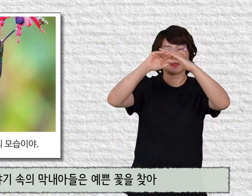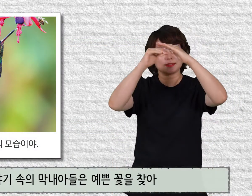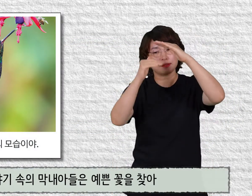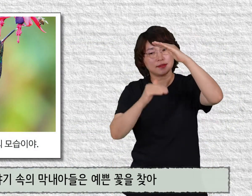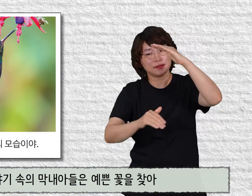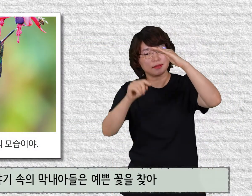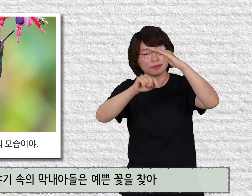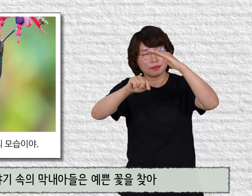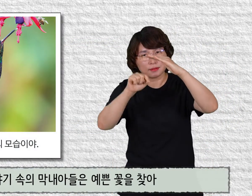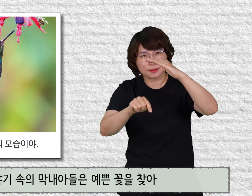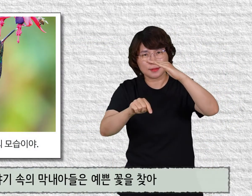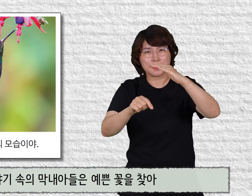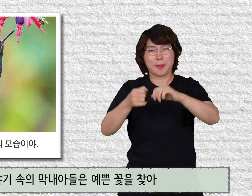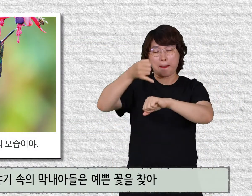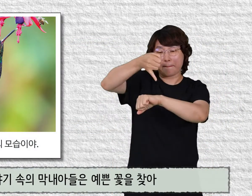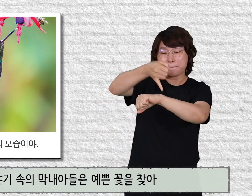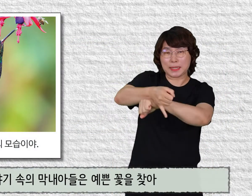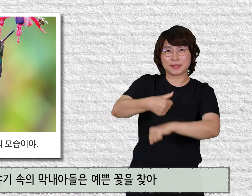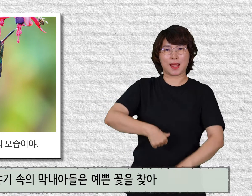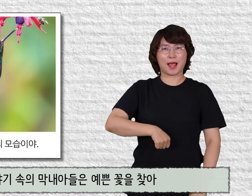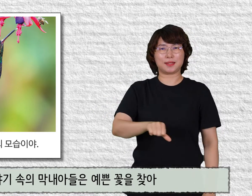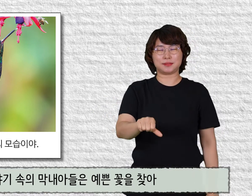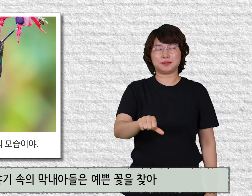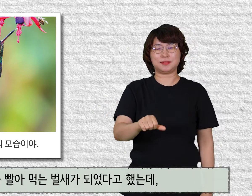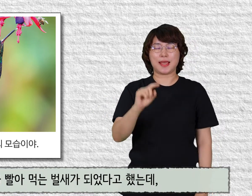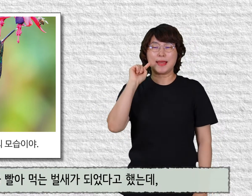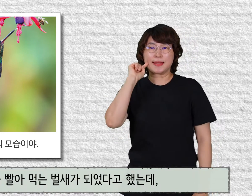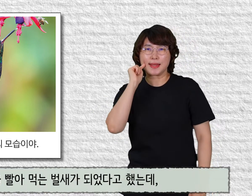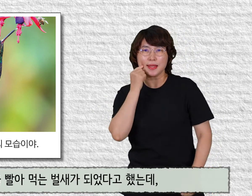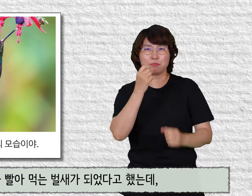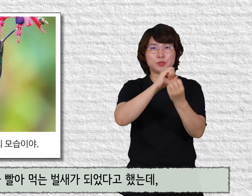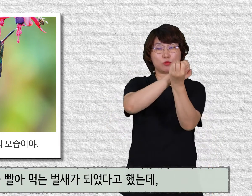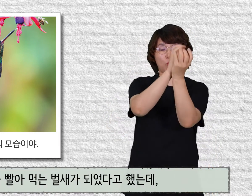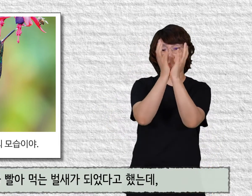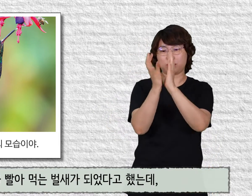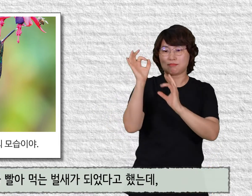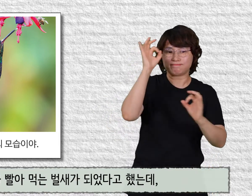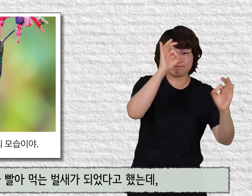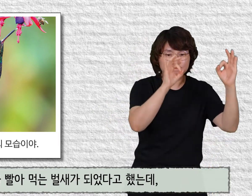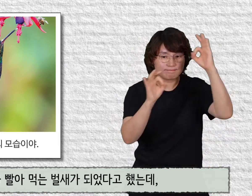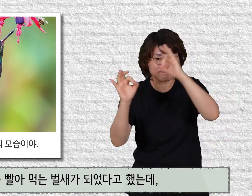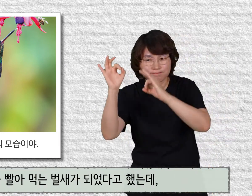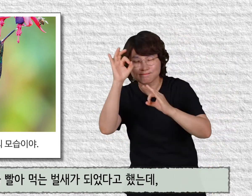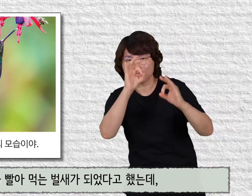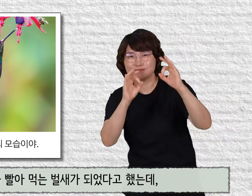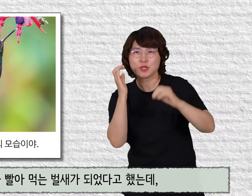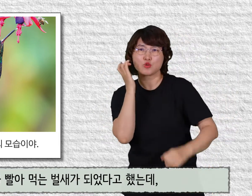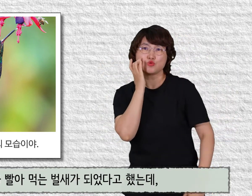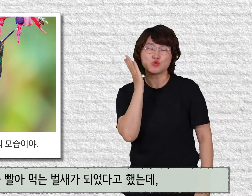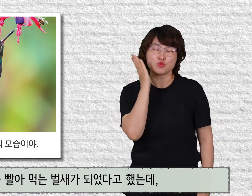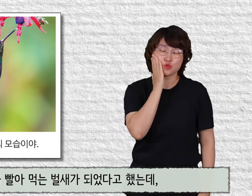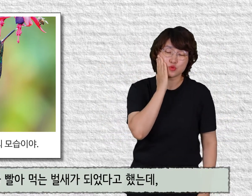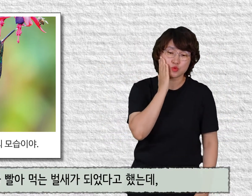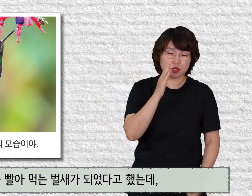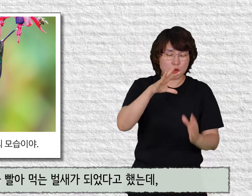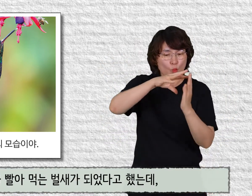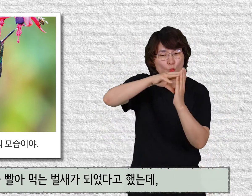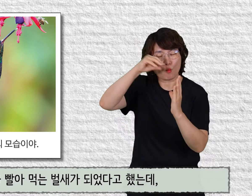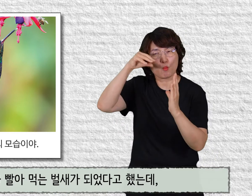이야기 속의 막내 아들은 예쁜 꽃을 찾아 꿀을 빨아먹는 벌새가 되었다고 했는데